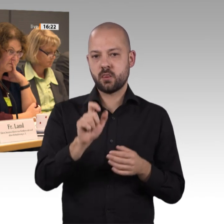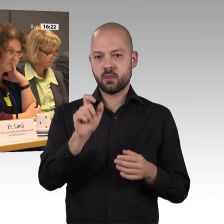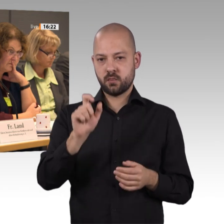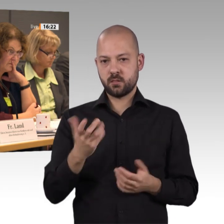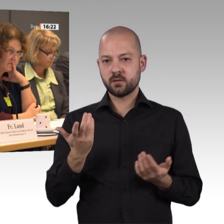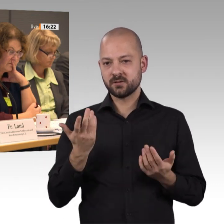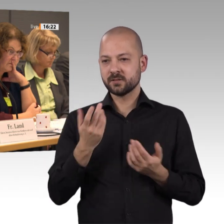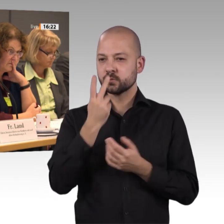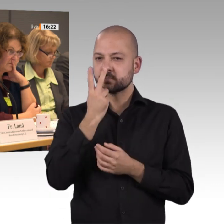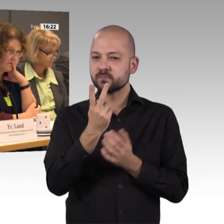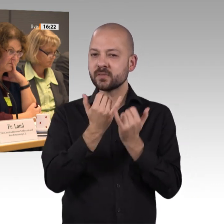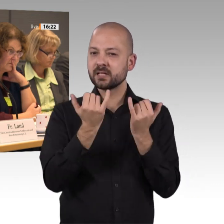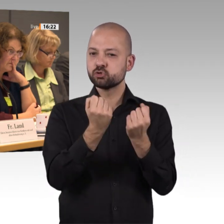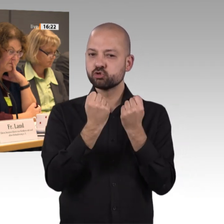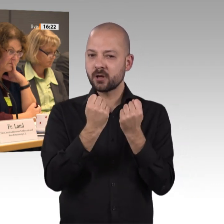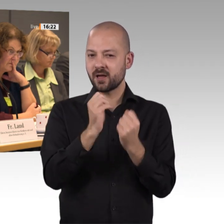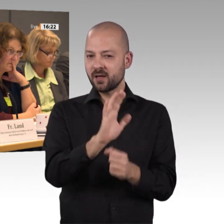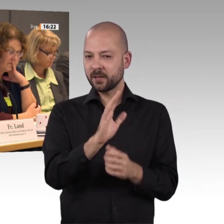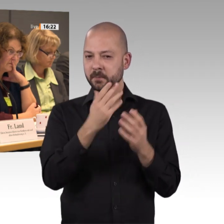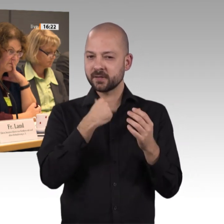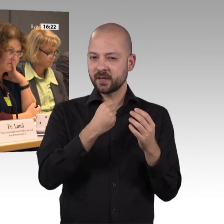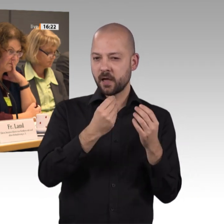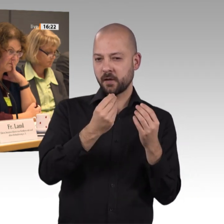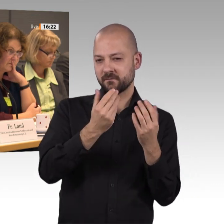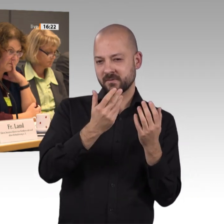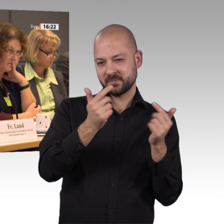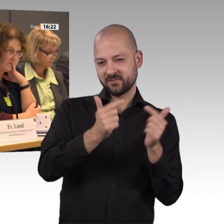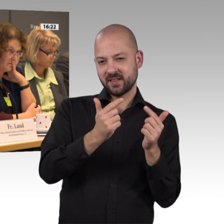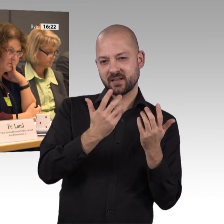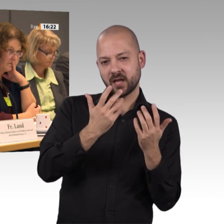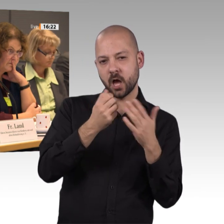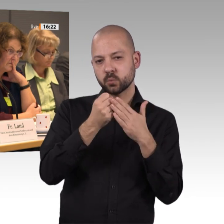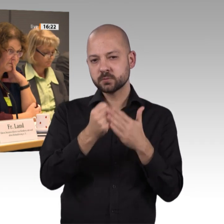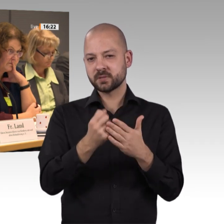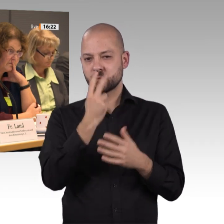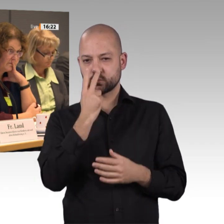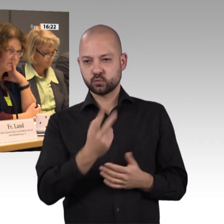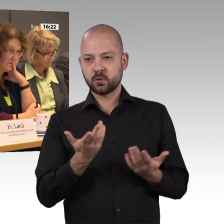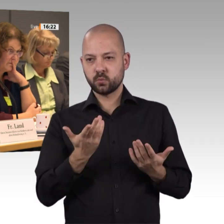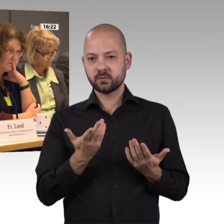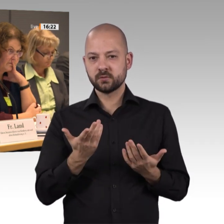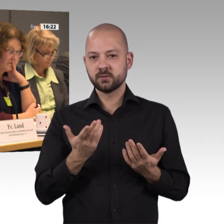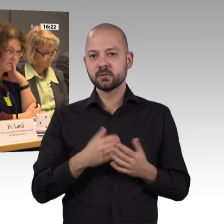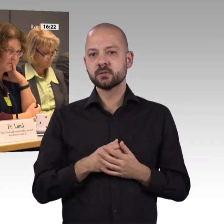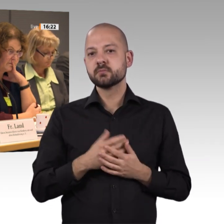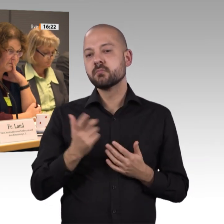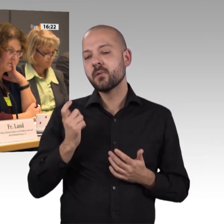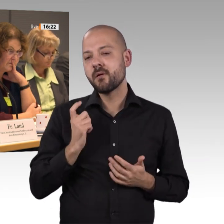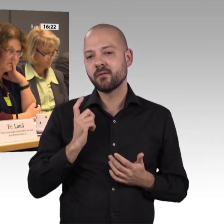nachts umgelagert werden müssen, dann ist das ein sehr hoher zeitlicher Aufwand, der